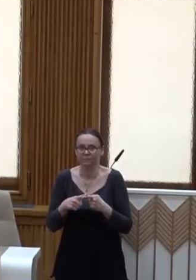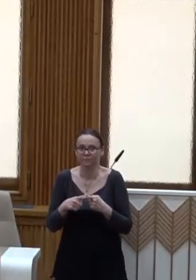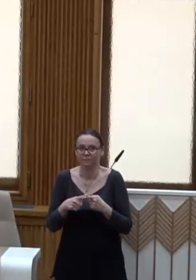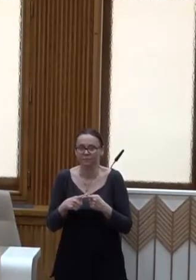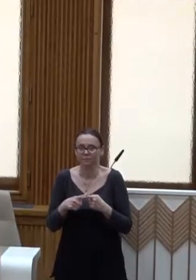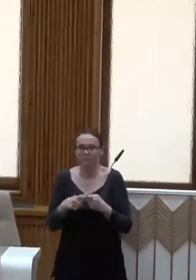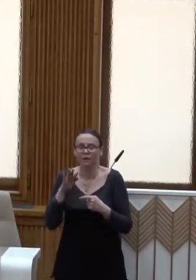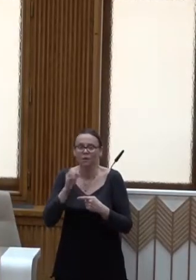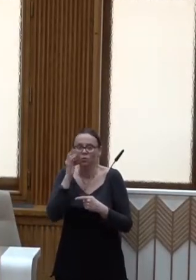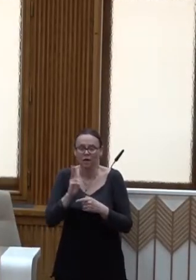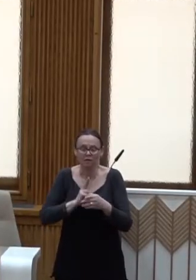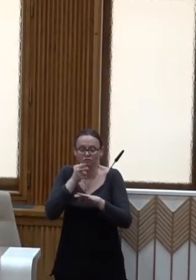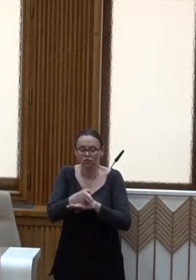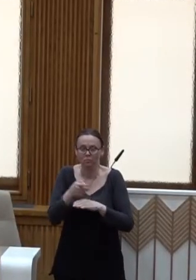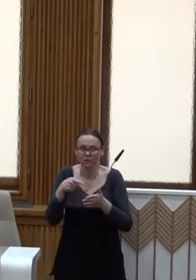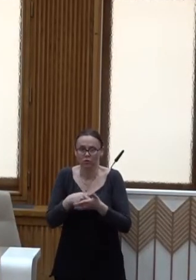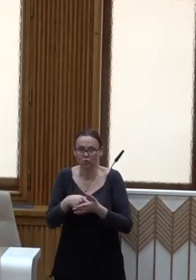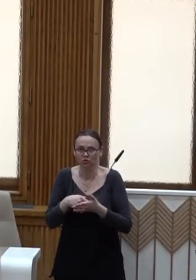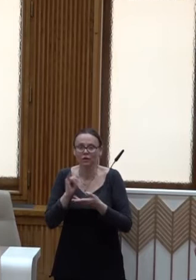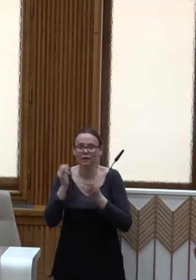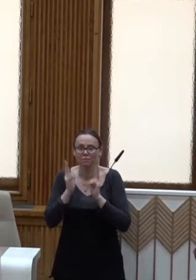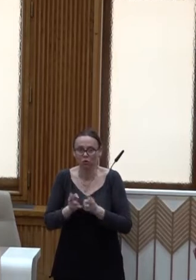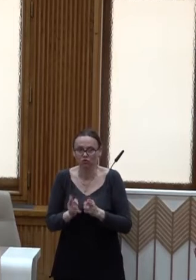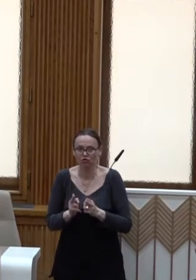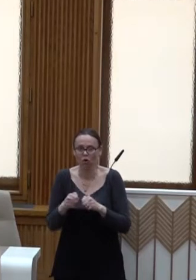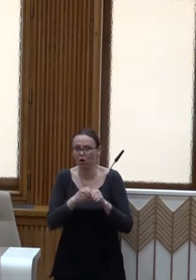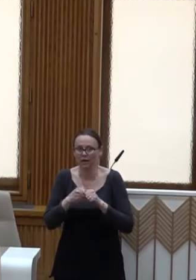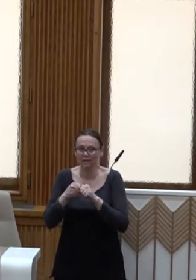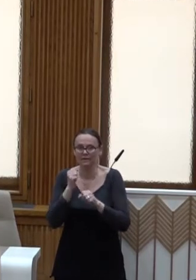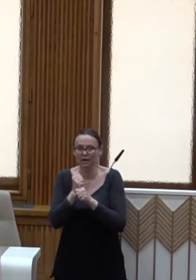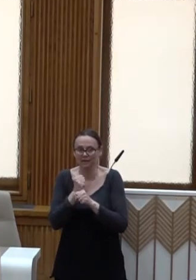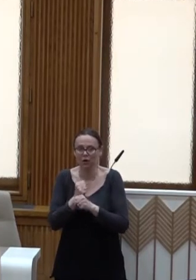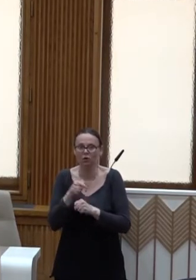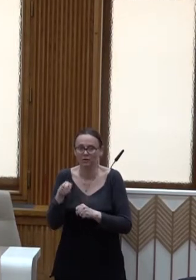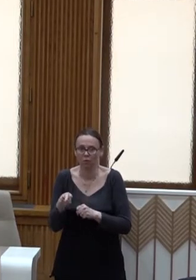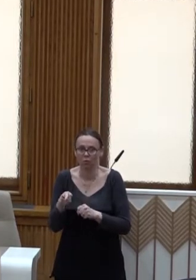Na vsaki vstopni točki je možno organizirati delo tako,